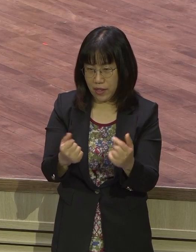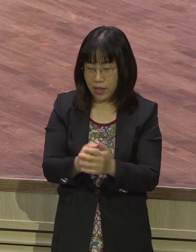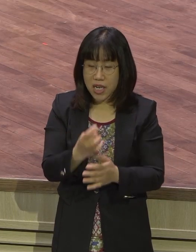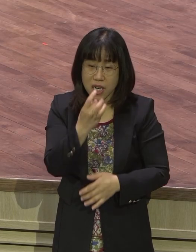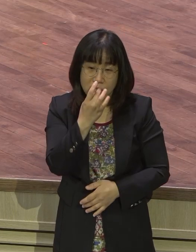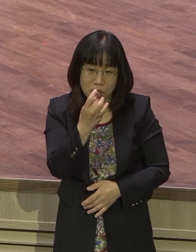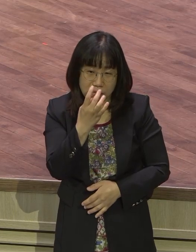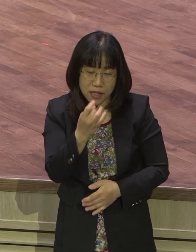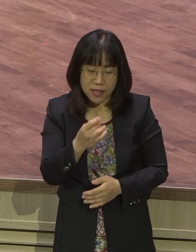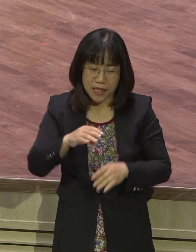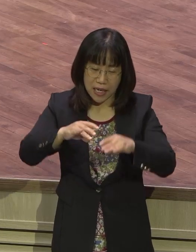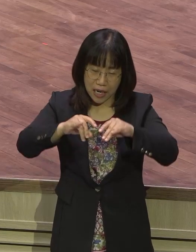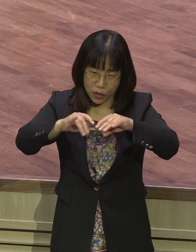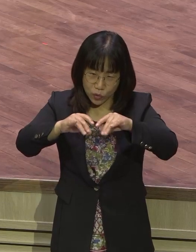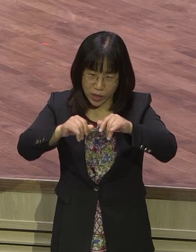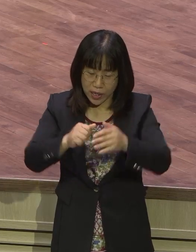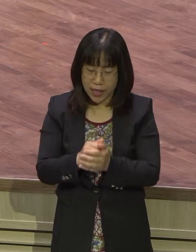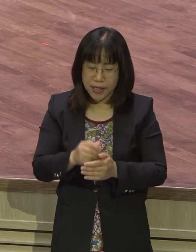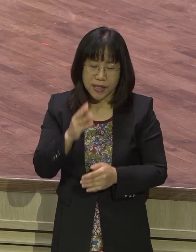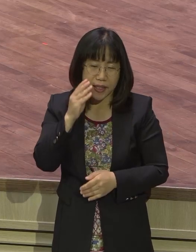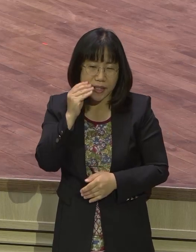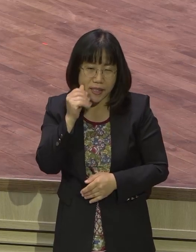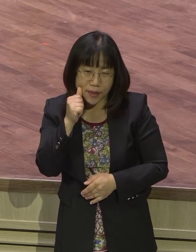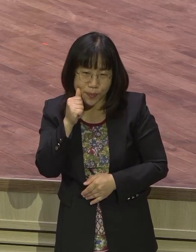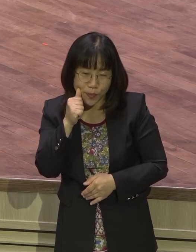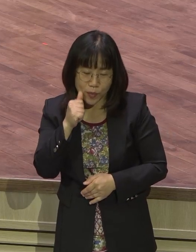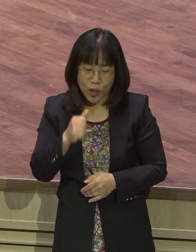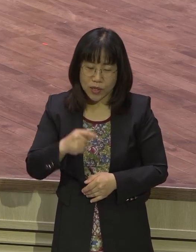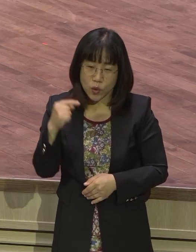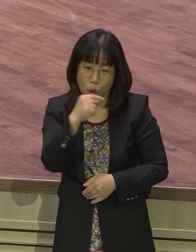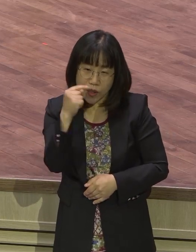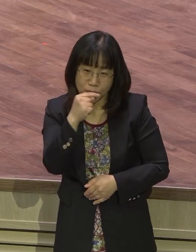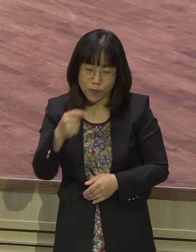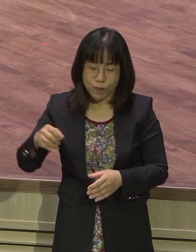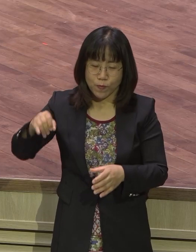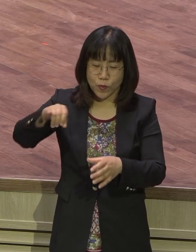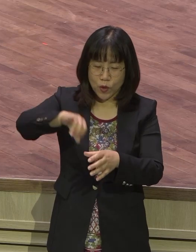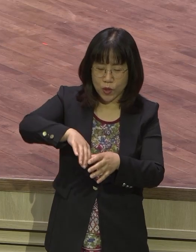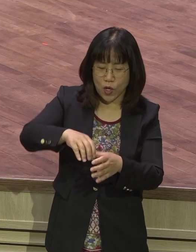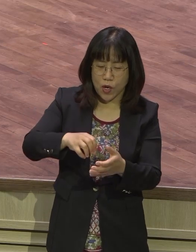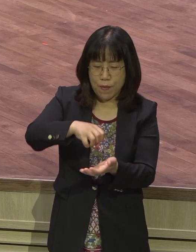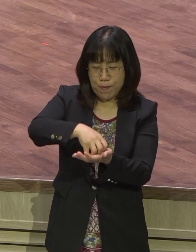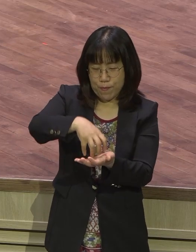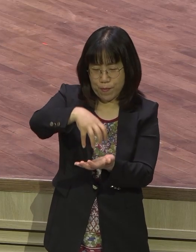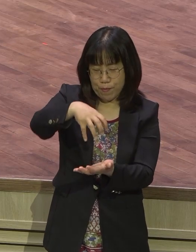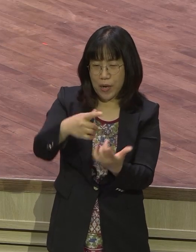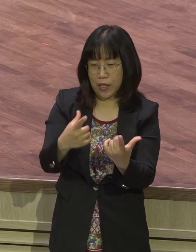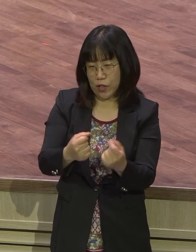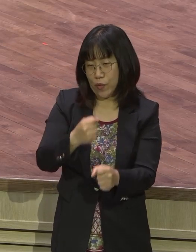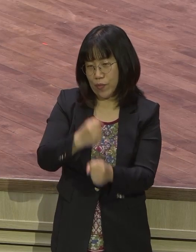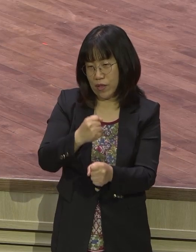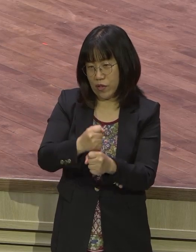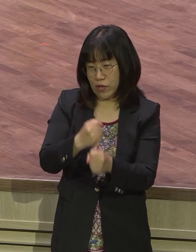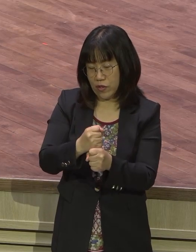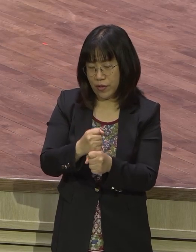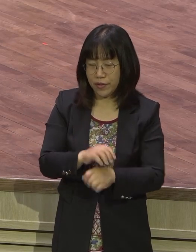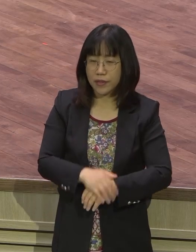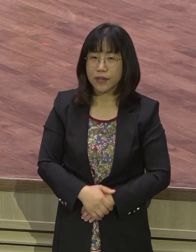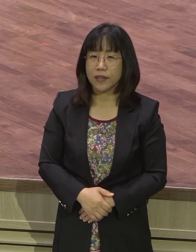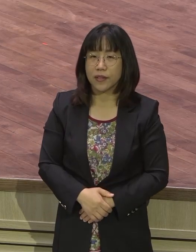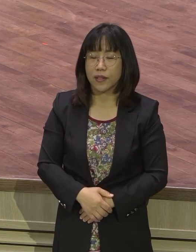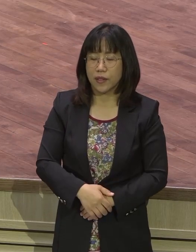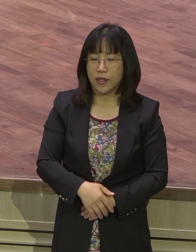가루에 기름과 향유와 소금을 넣어가지고 화덕이나 철판 소태 국구나 그 첫 이삭을 드렸습니다 소재는 소재